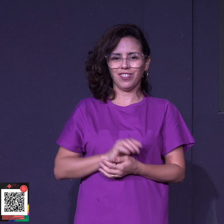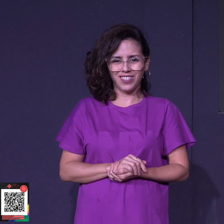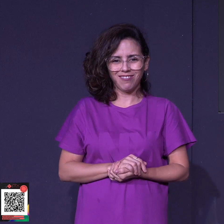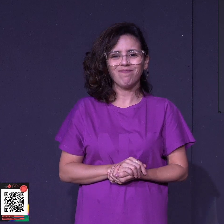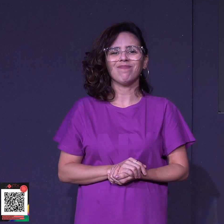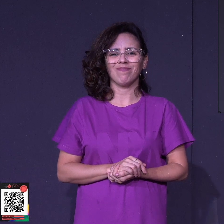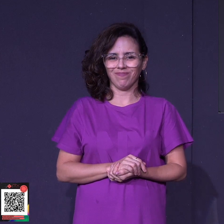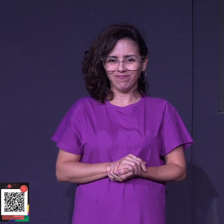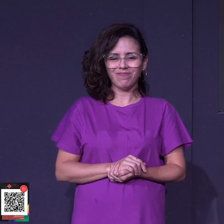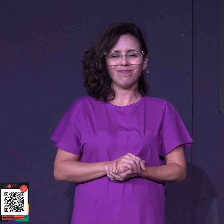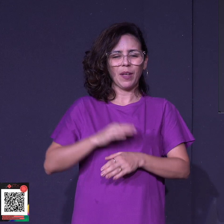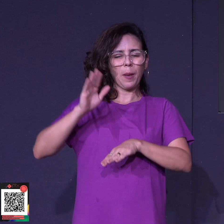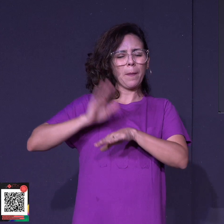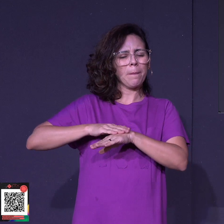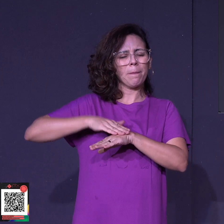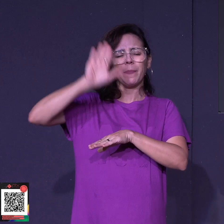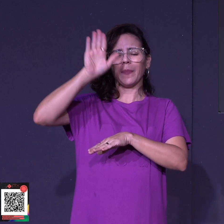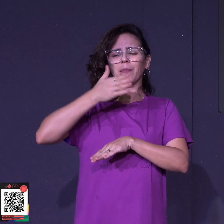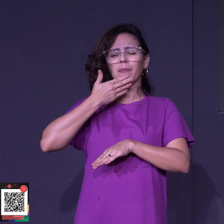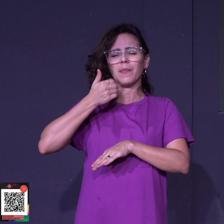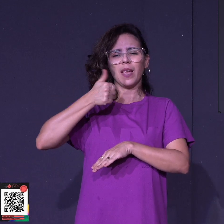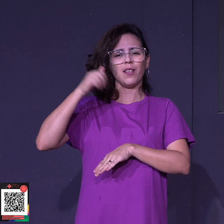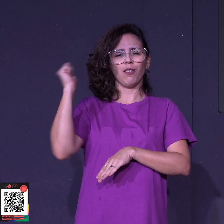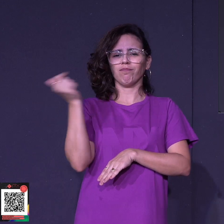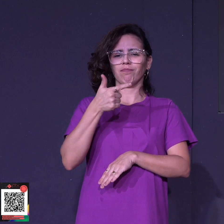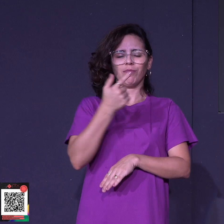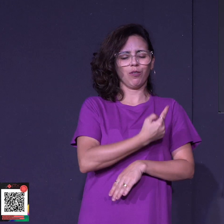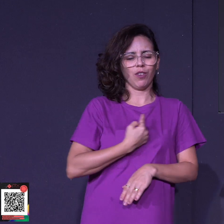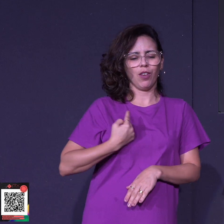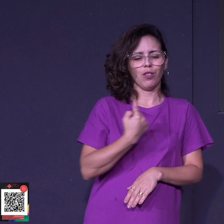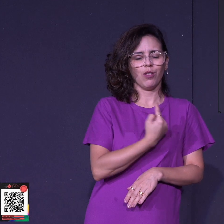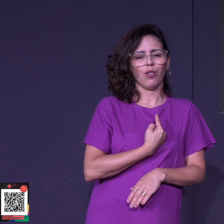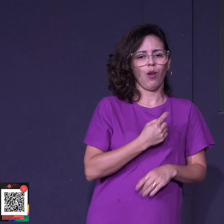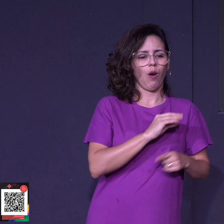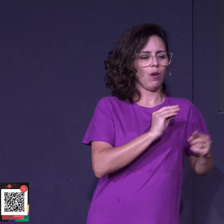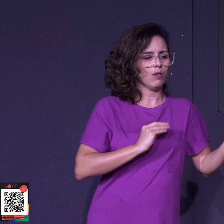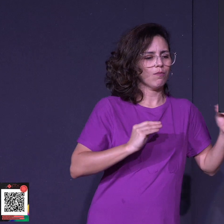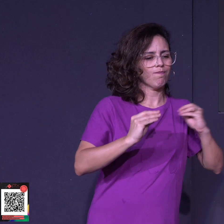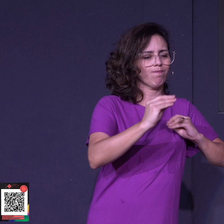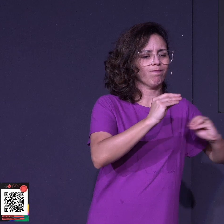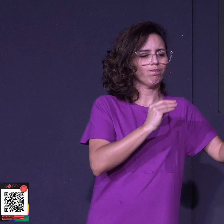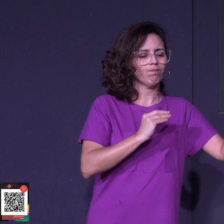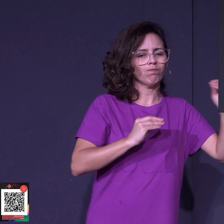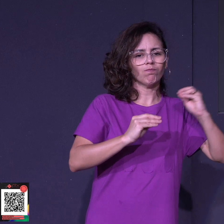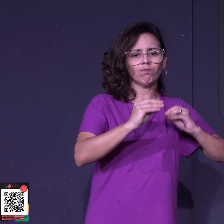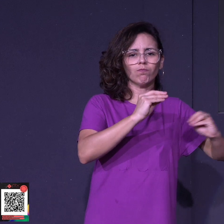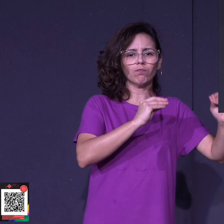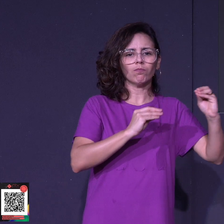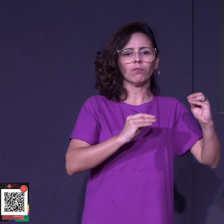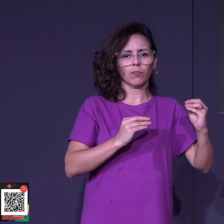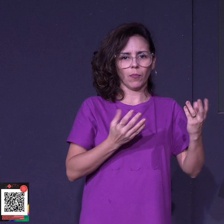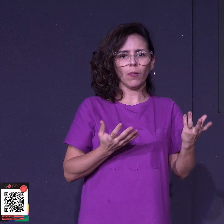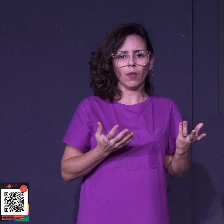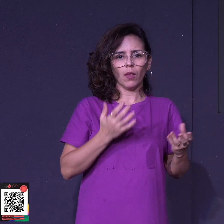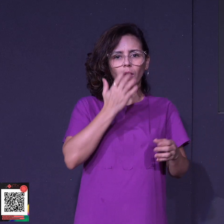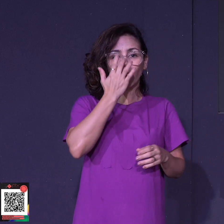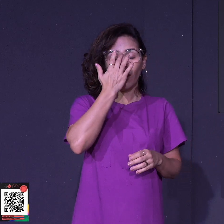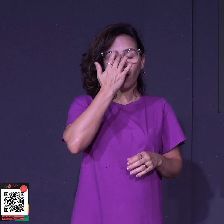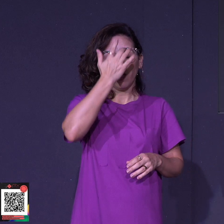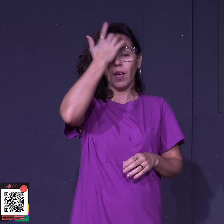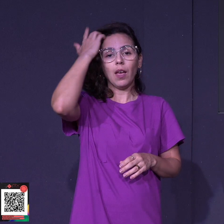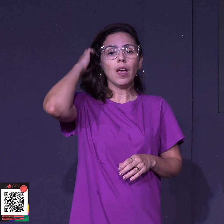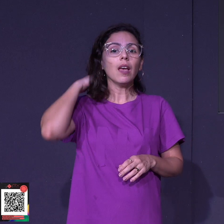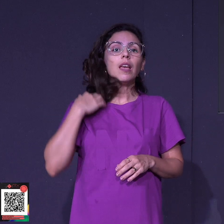Glória a Deus que Ele não nos trata como nós nos tratamos. Agora deixa eu te ensinar uma coisa que